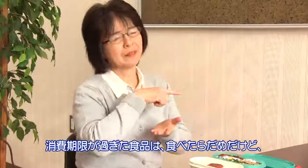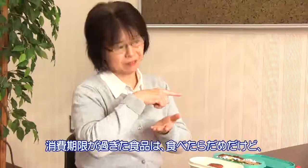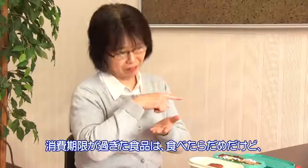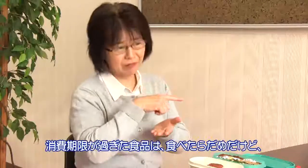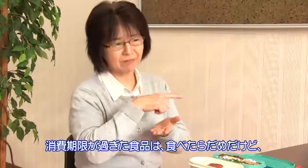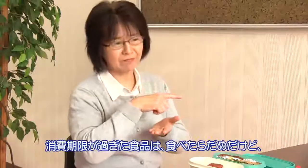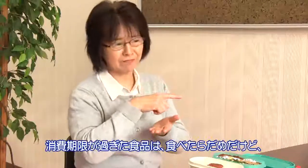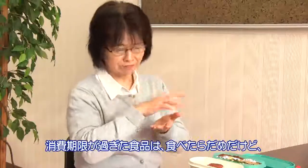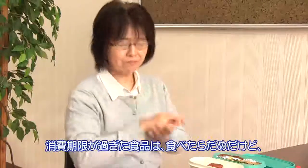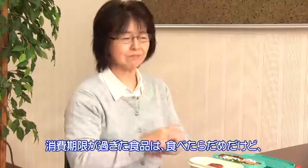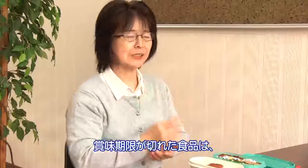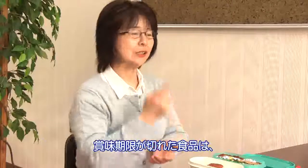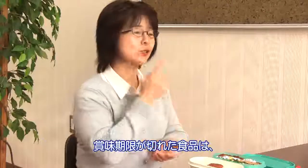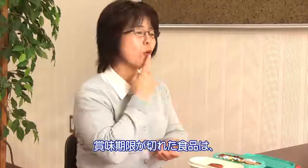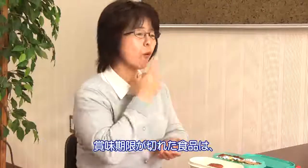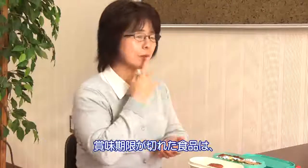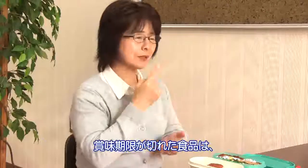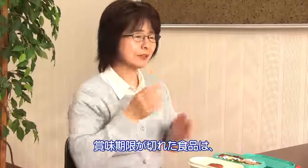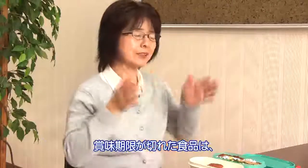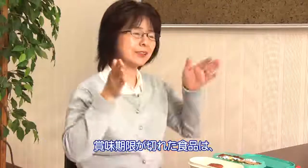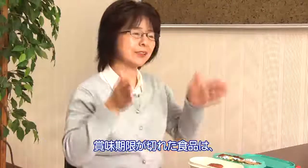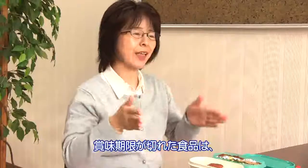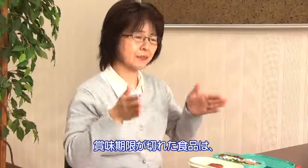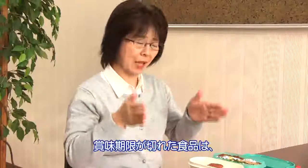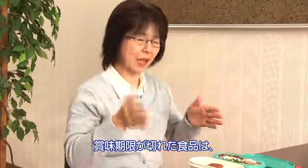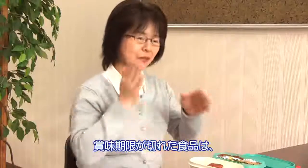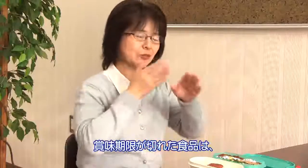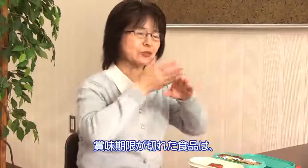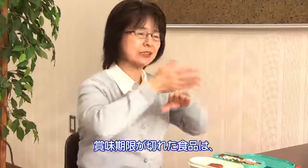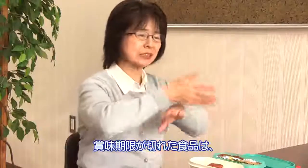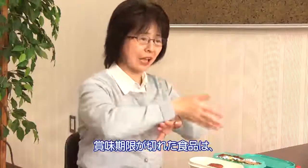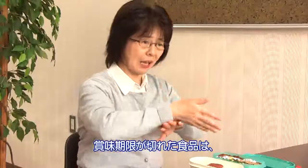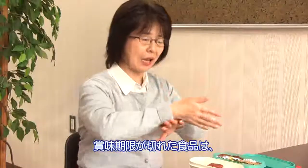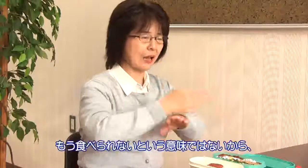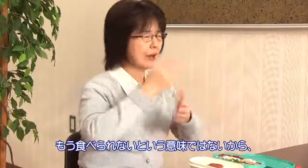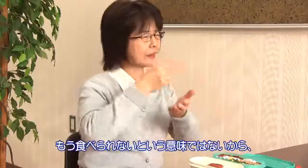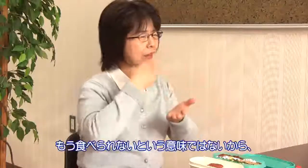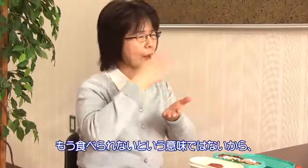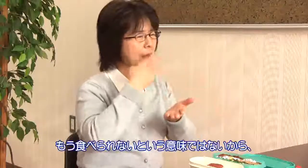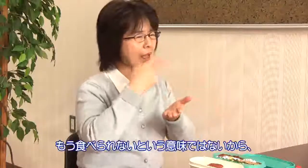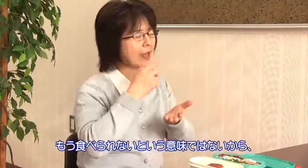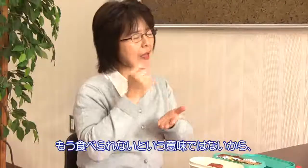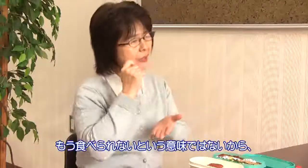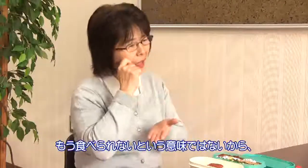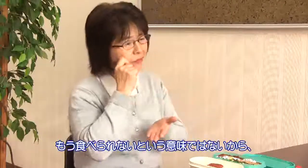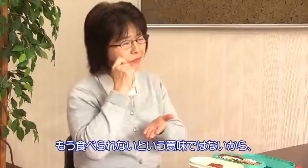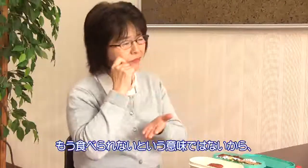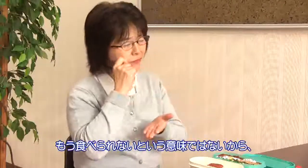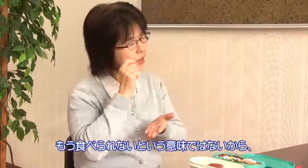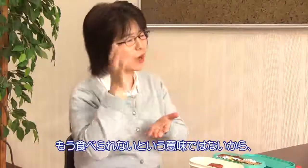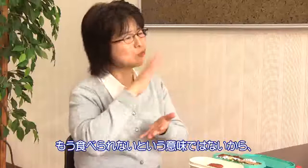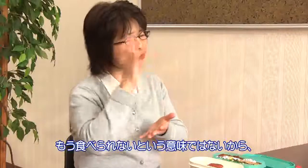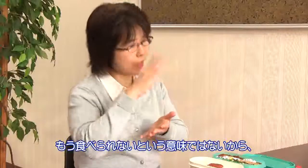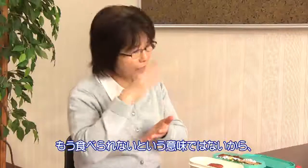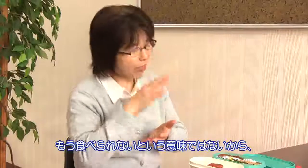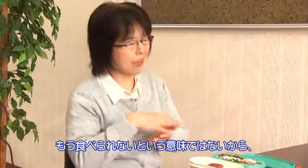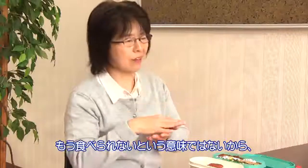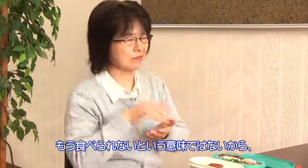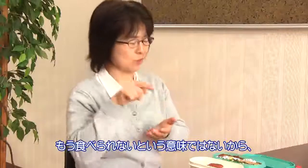食品を食べるのはダメだけど賞味期限が切れた食品は食べられないというわけ